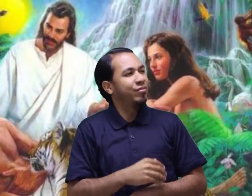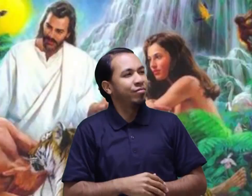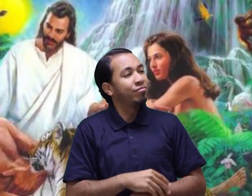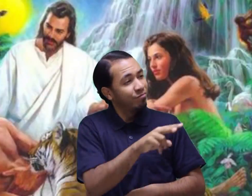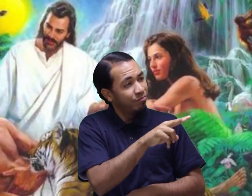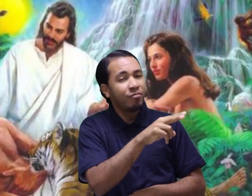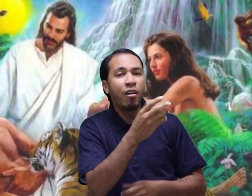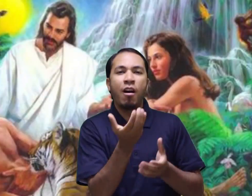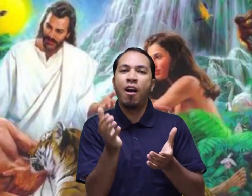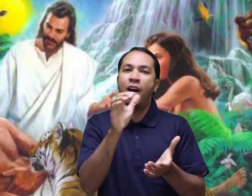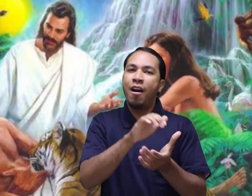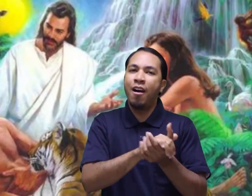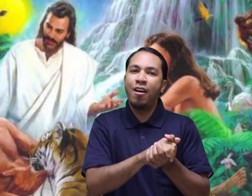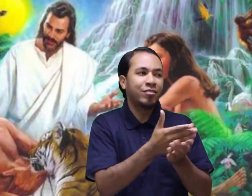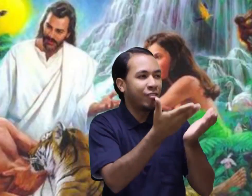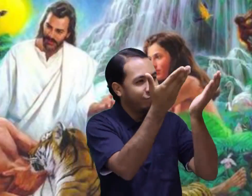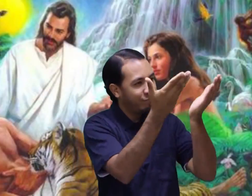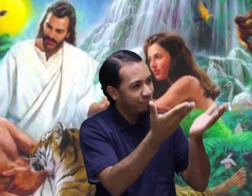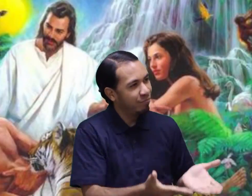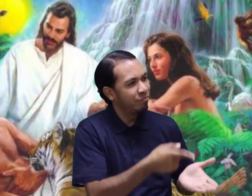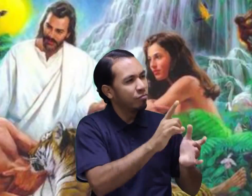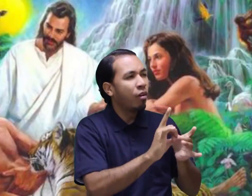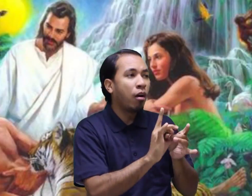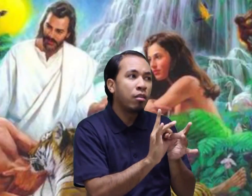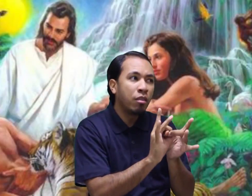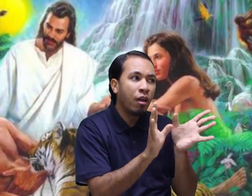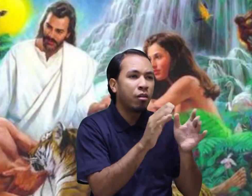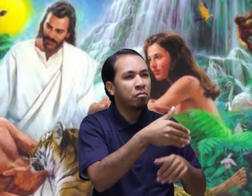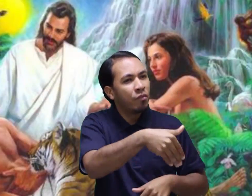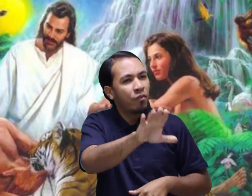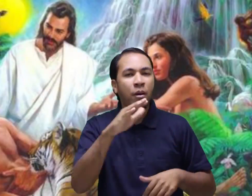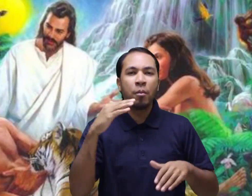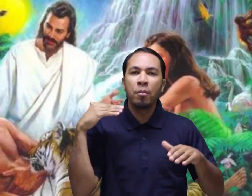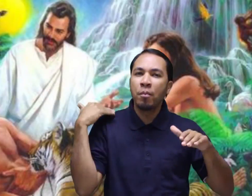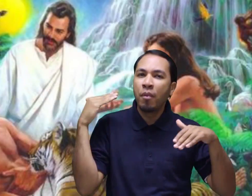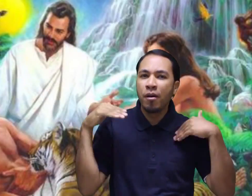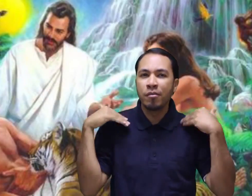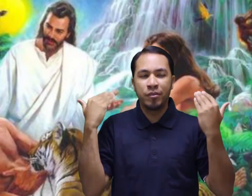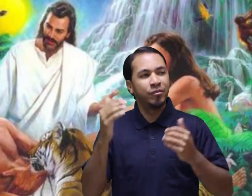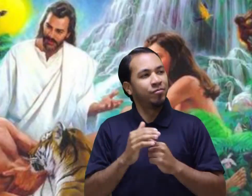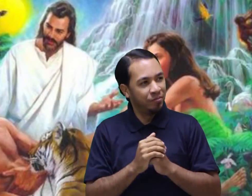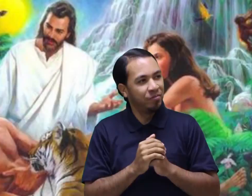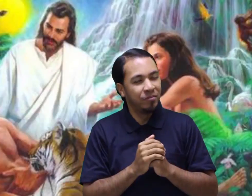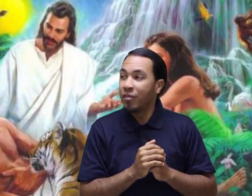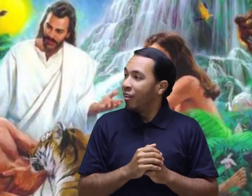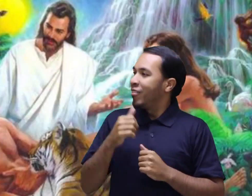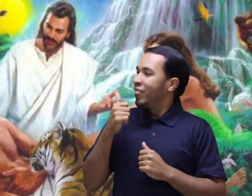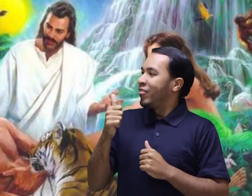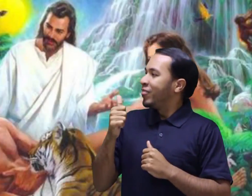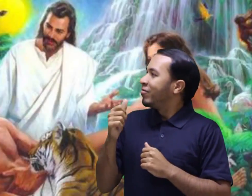e a mulher perfeitos. Deus casou os dois, e eles foram caminhar pelo jardim que Deus